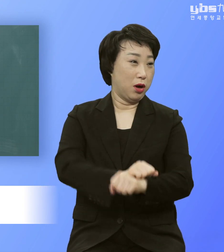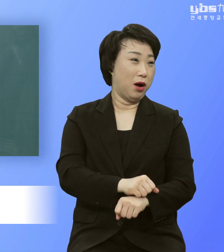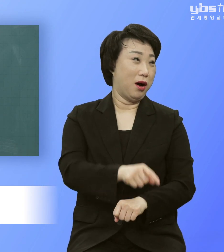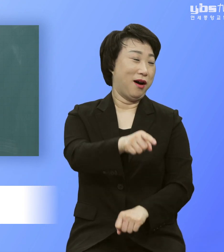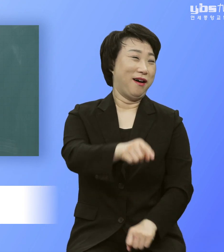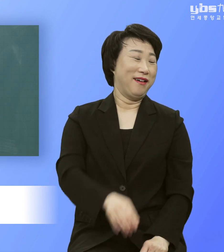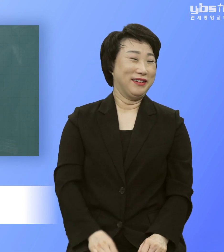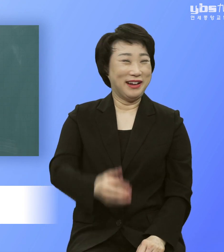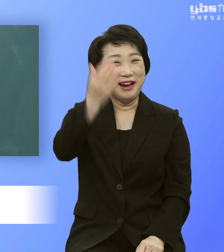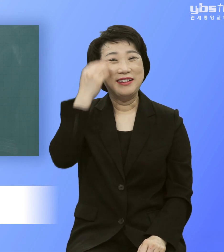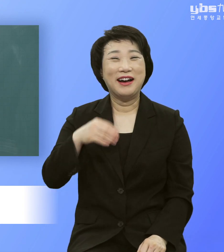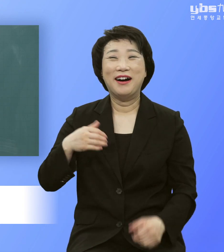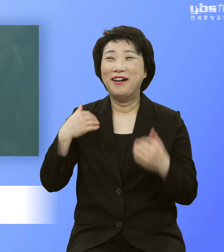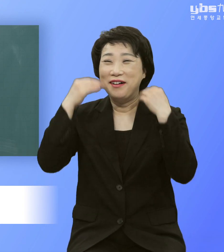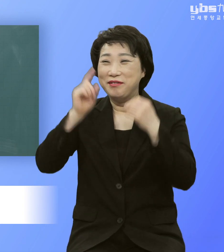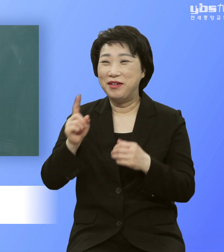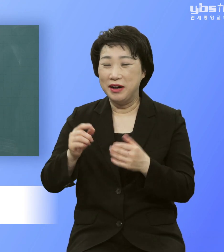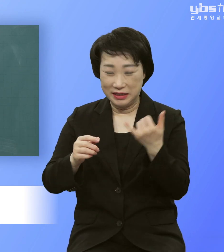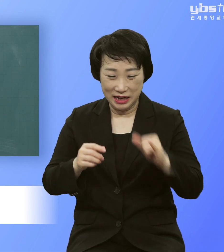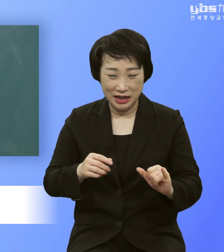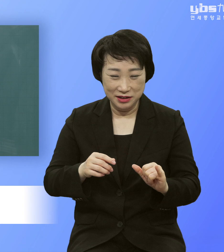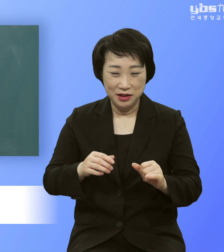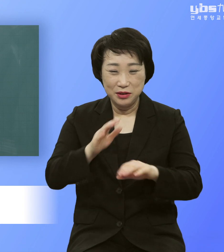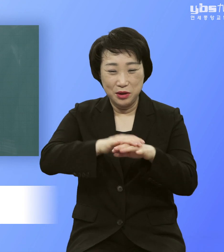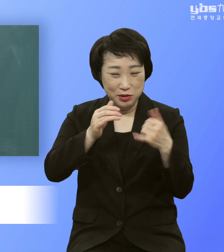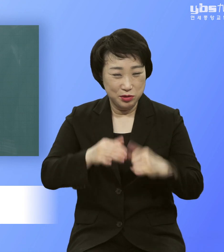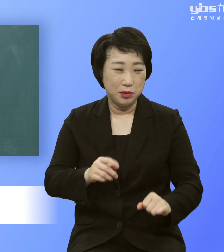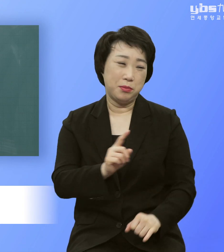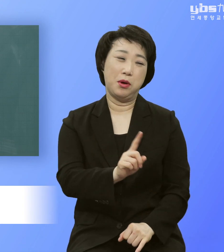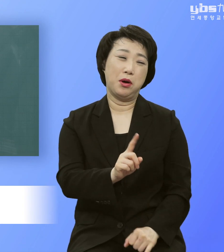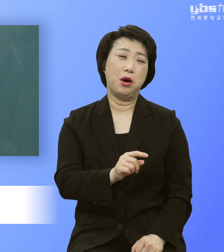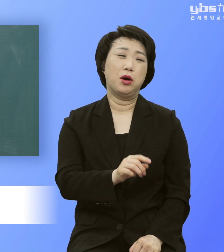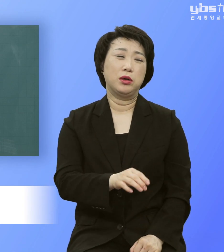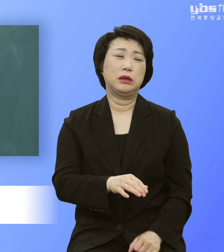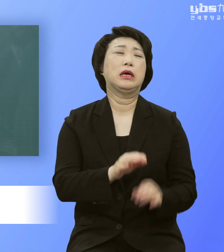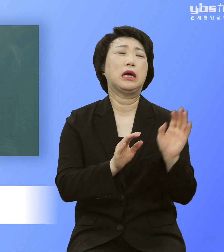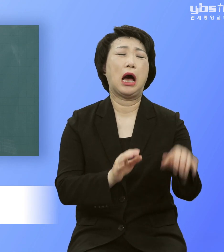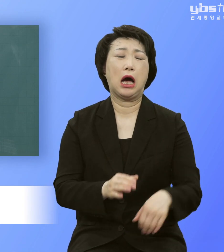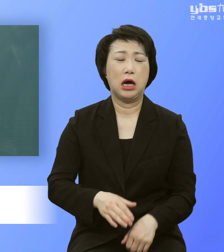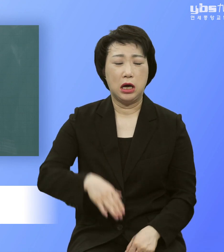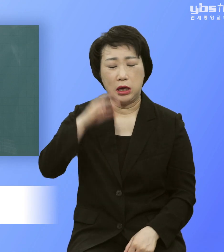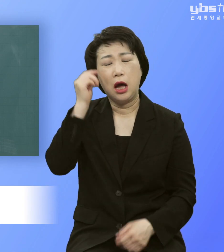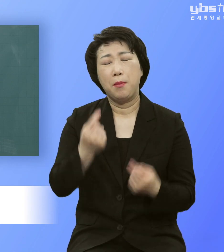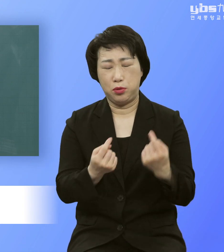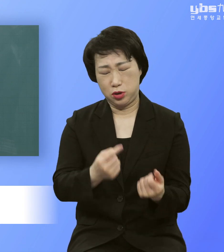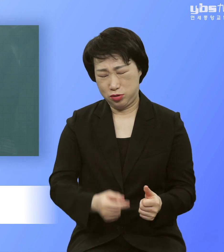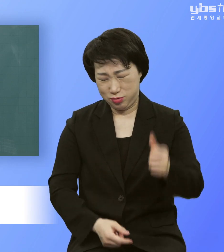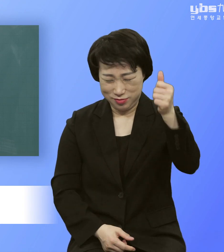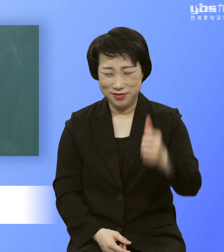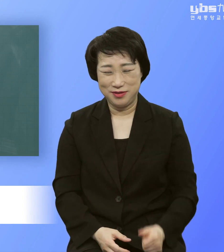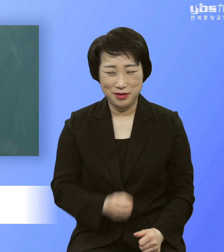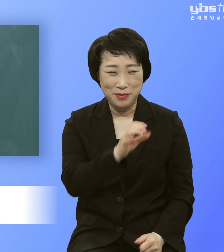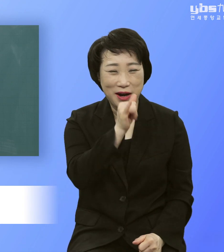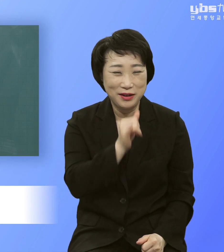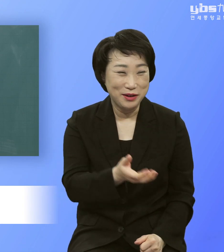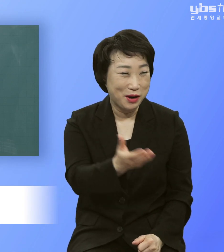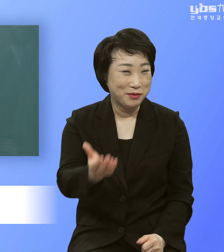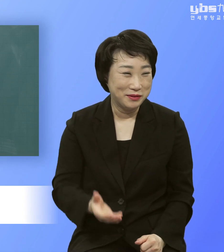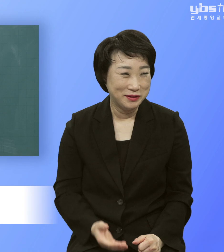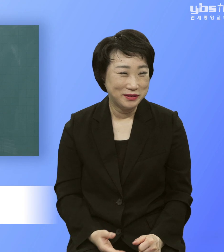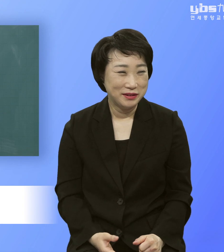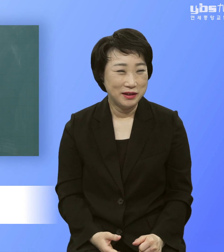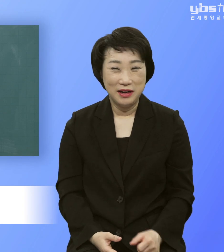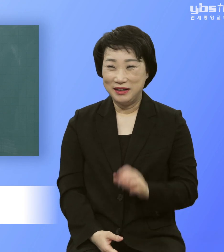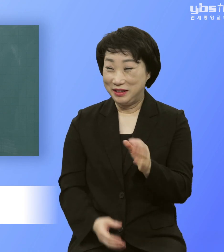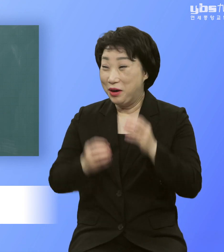그래서 옛날 어른들은 자기 자녀나 손주 보고 야 네가 개보다 낫다. 이 말을 잘못해서 그러면